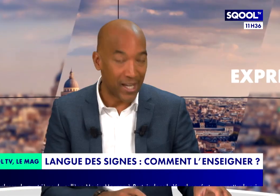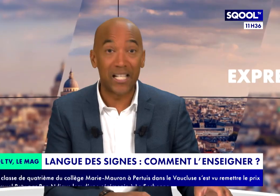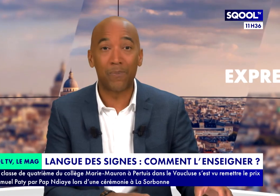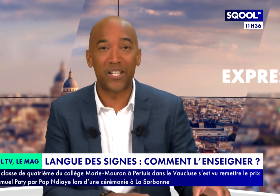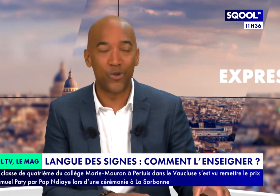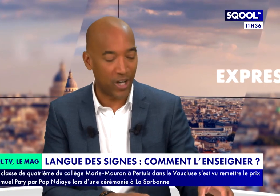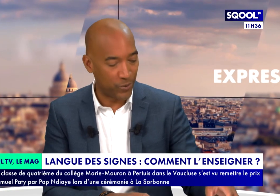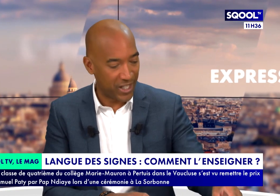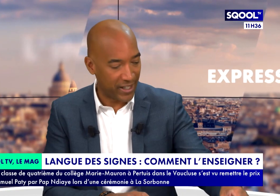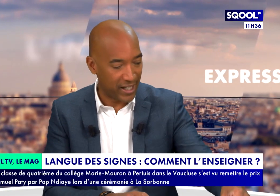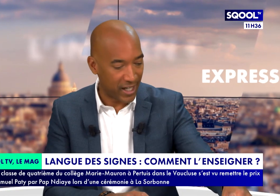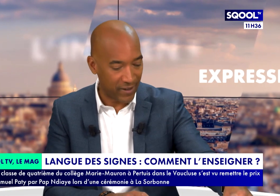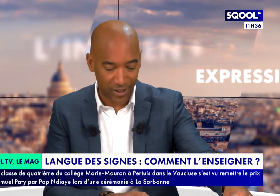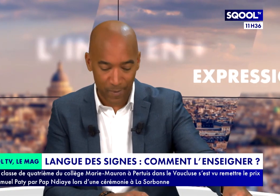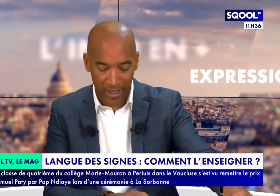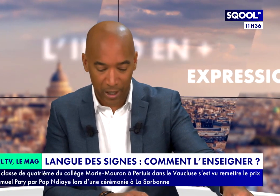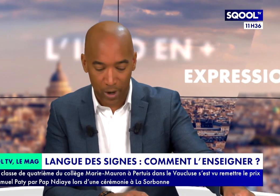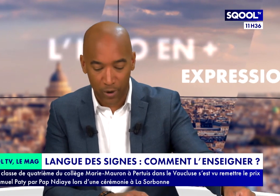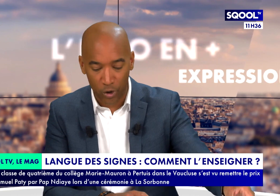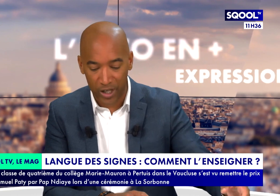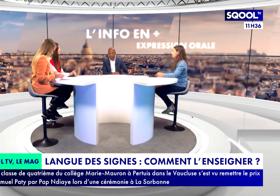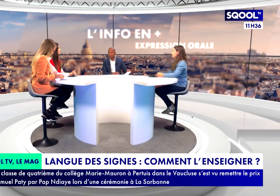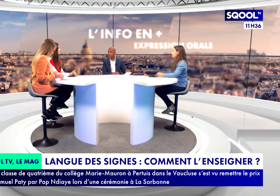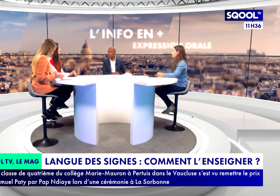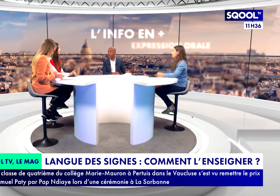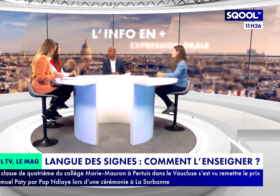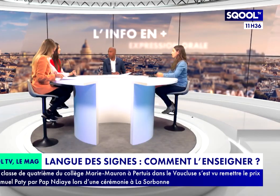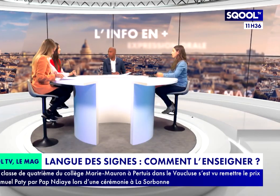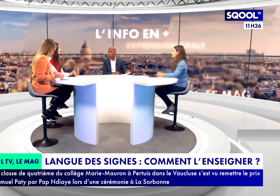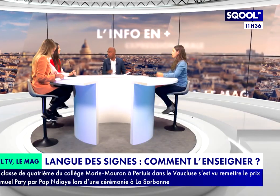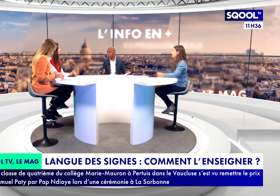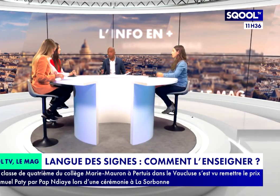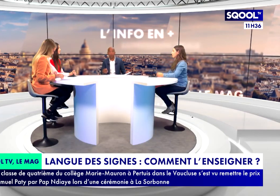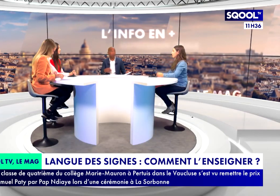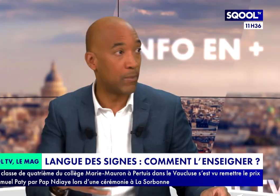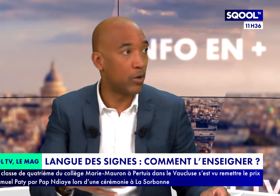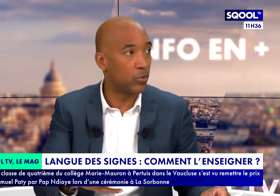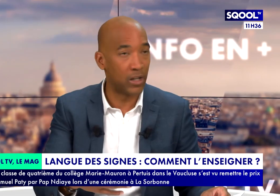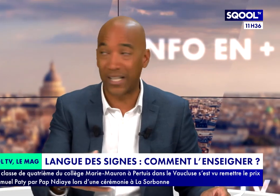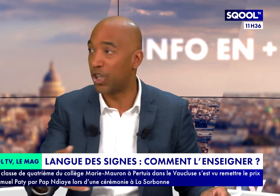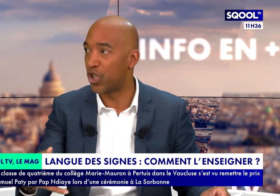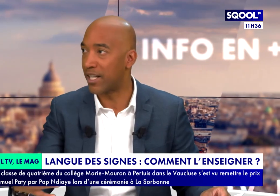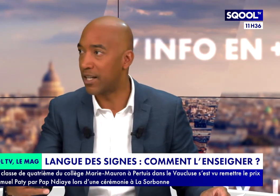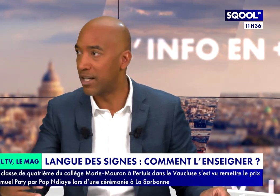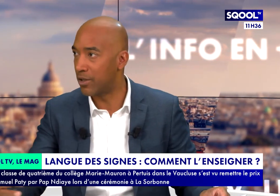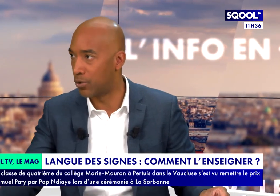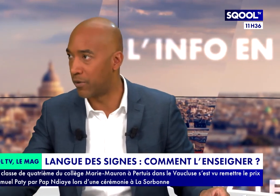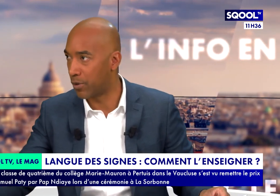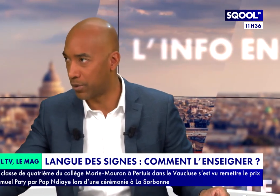L'expression orale, je vous le disais avec Clara et avec Marie-Cao, apprendre le langage des signes, c'est avant tout, comme quand on apprend toutes les langues étrangères, s'ouvrir aux autres